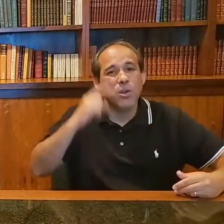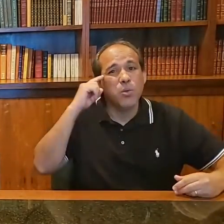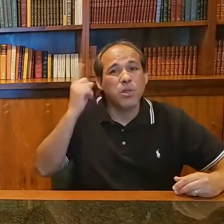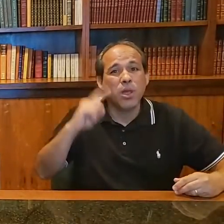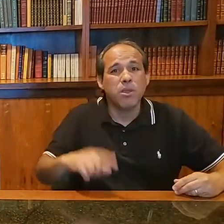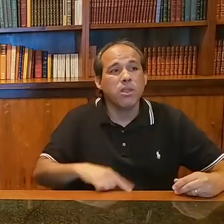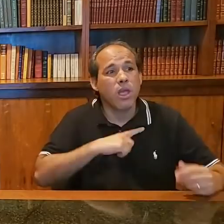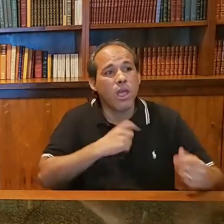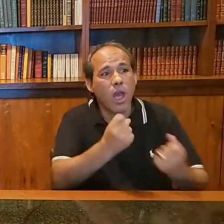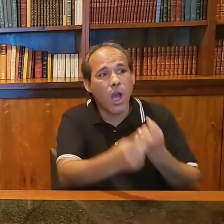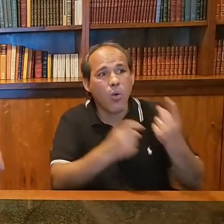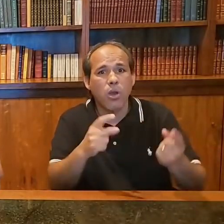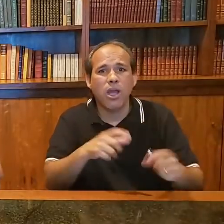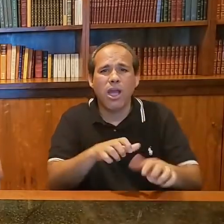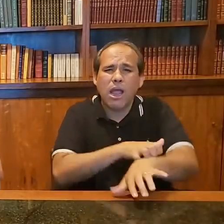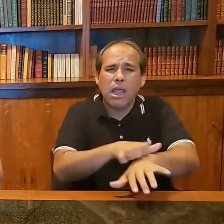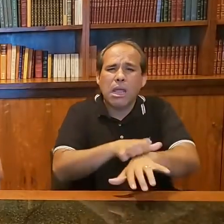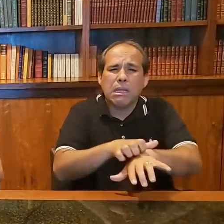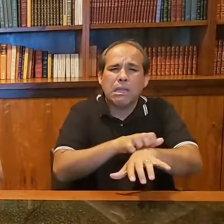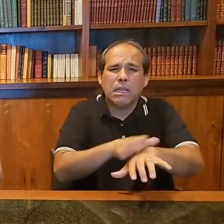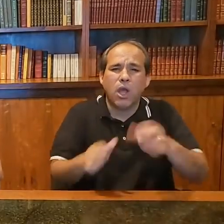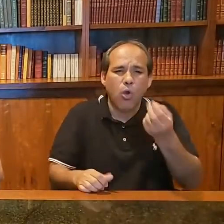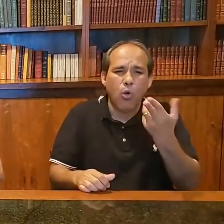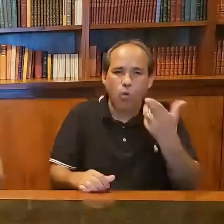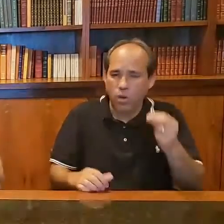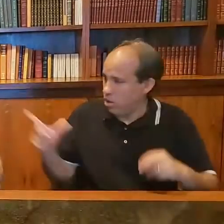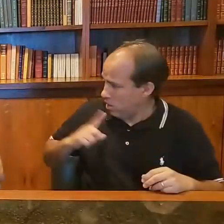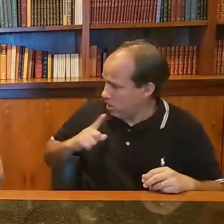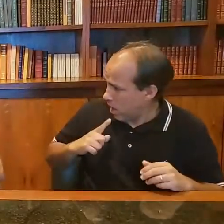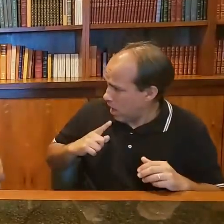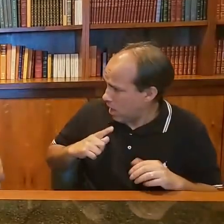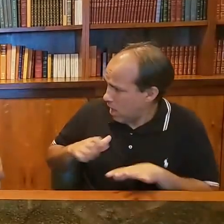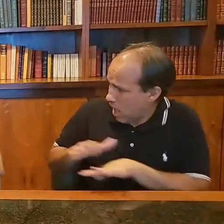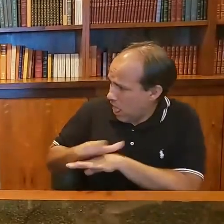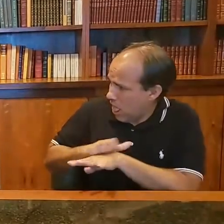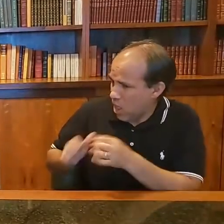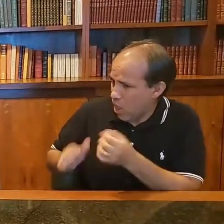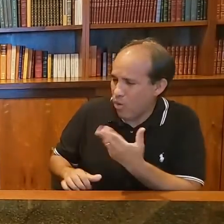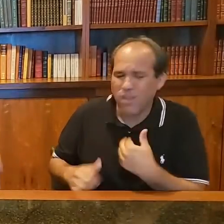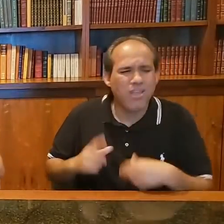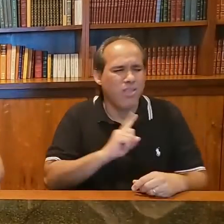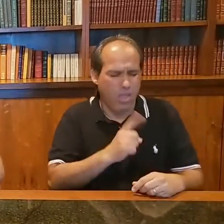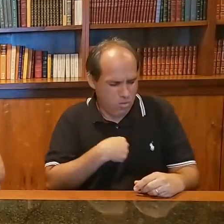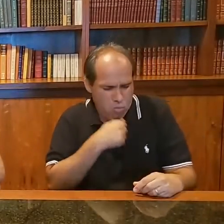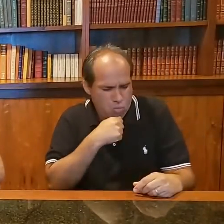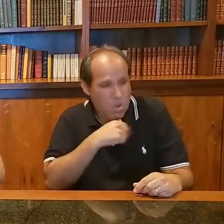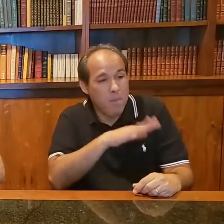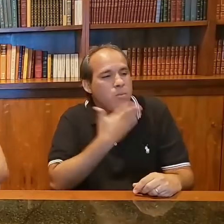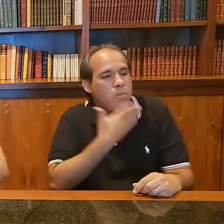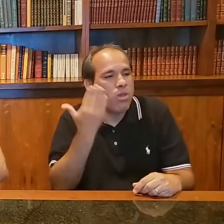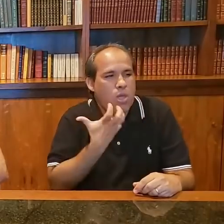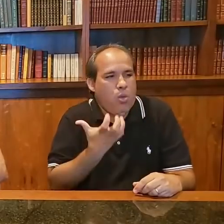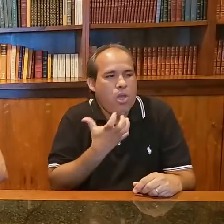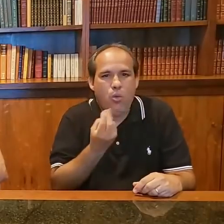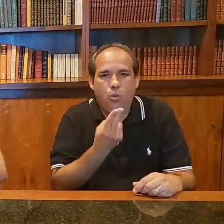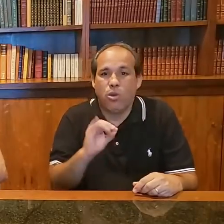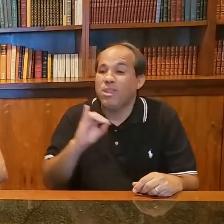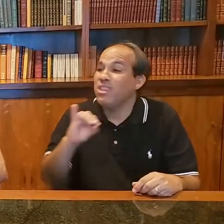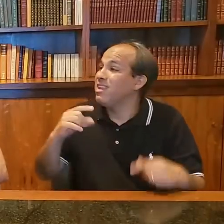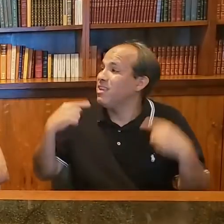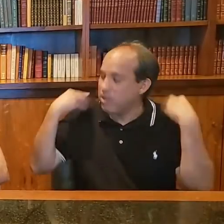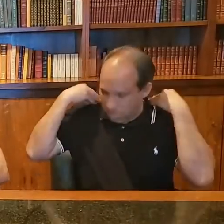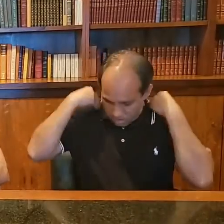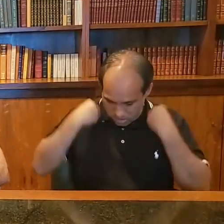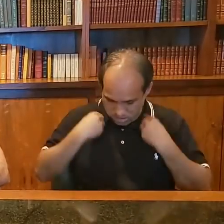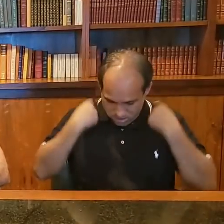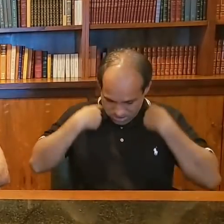alergia a ouro. Você tem alergia a ouro, Milton? Não, não. Se você botar um... Eu queria ouro, mas não tem. Se botar um correntão de 1 quilo no teu pescoço, não fica não, chateado, não. Não,